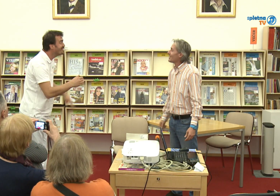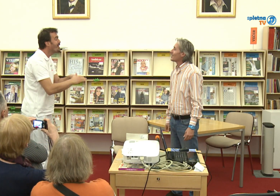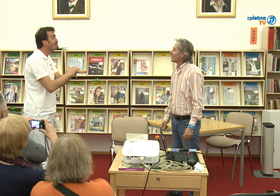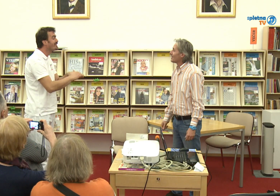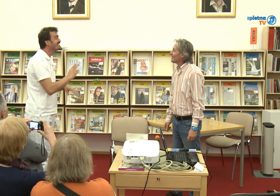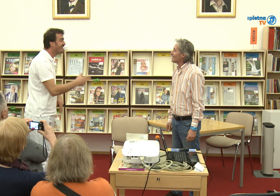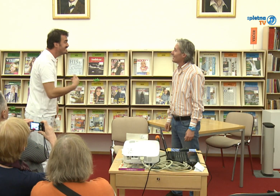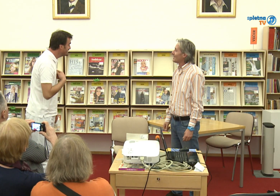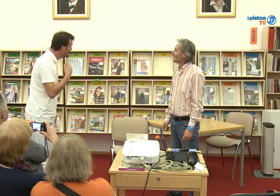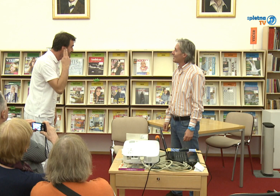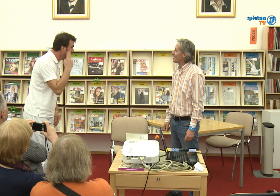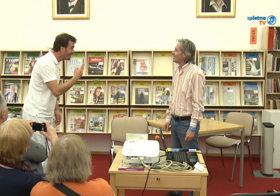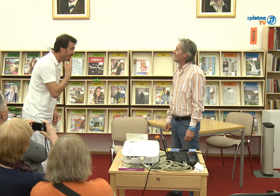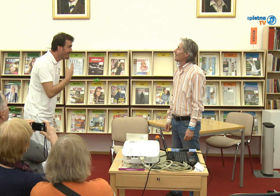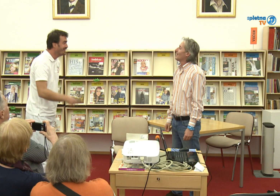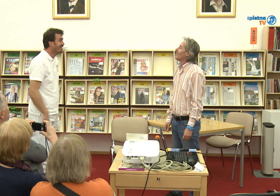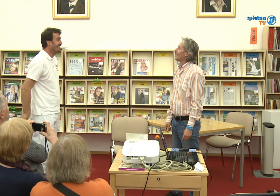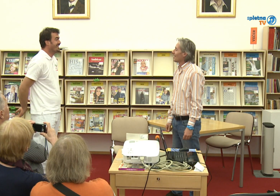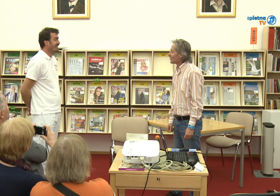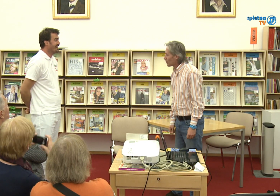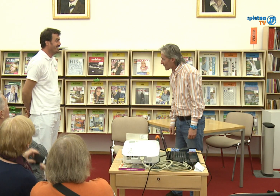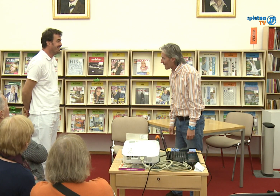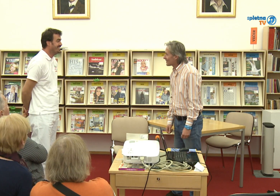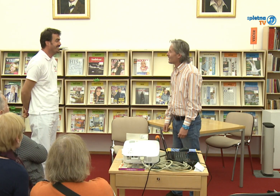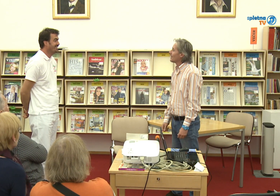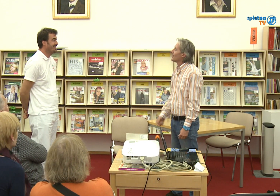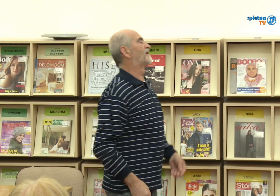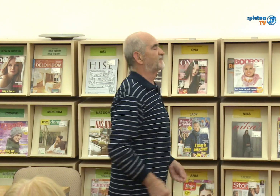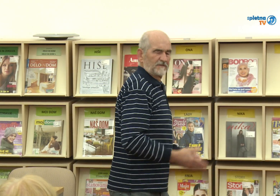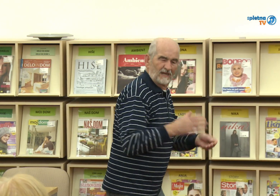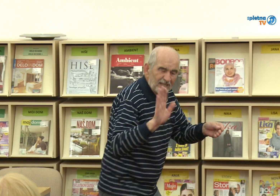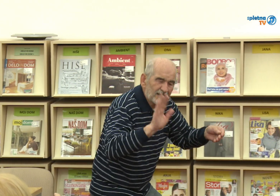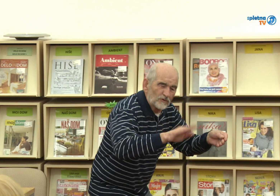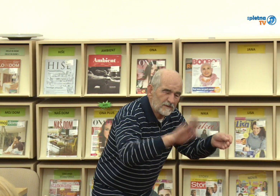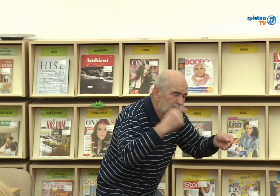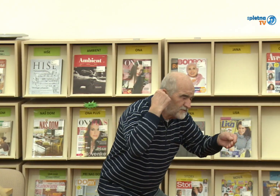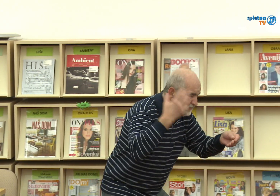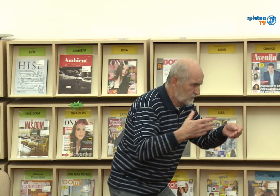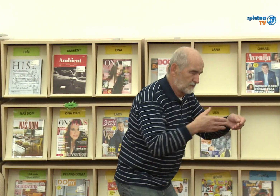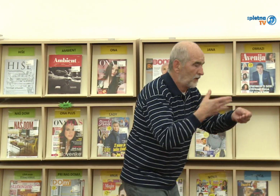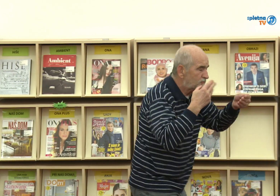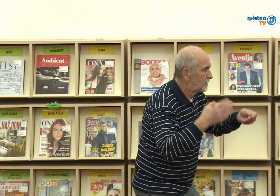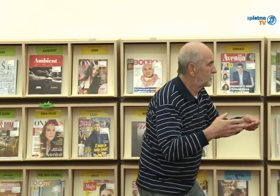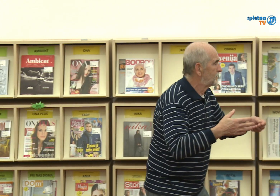Dober dan, oprostite, ne slišim, sem gluh. Dober dan. Ne, počasi, ne slišim,